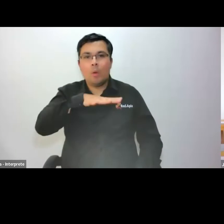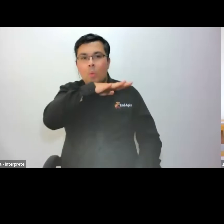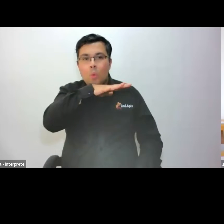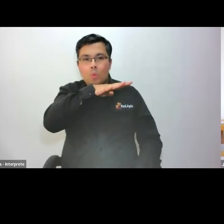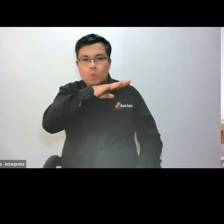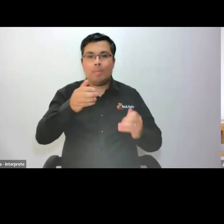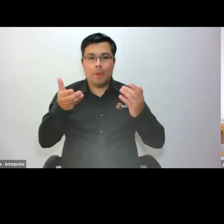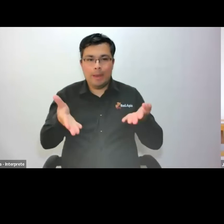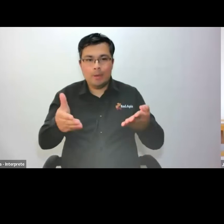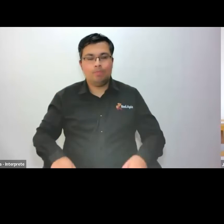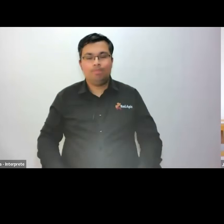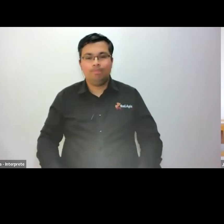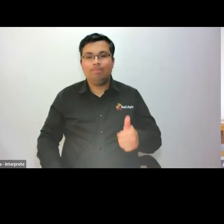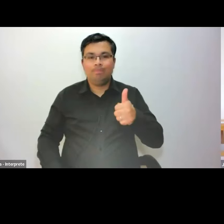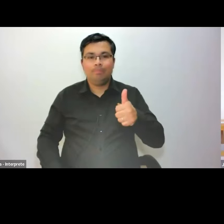Perfecto, muchas gracias.